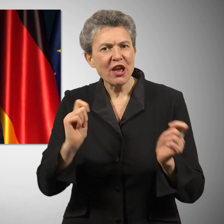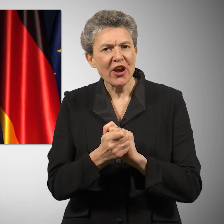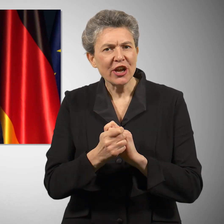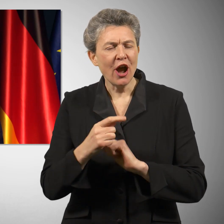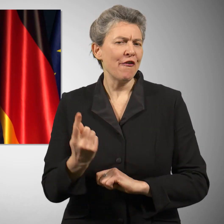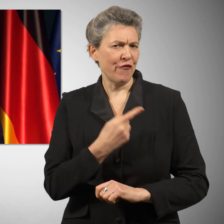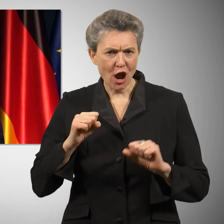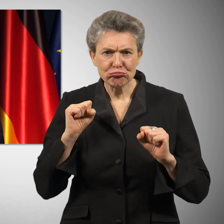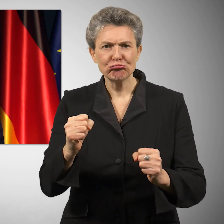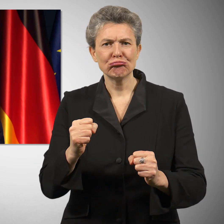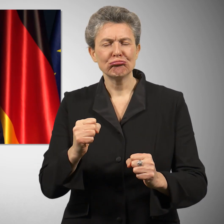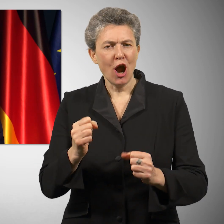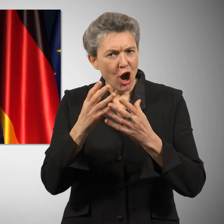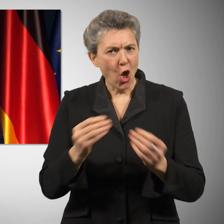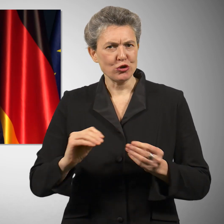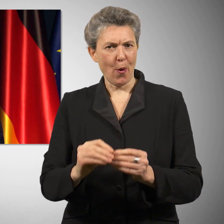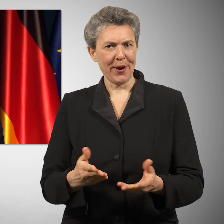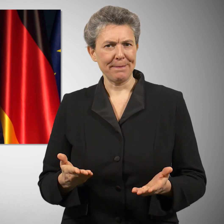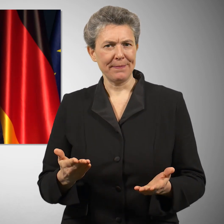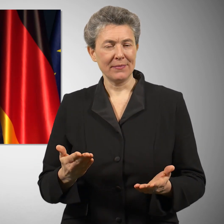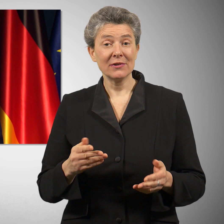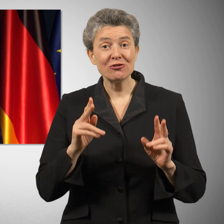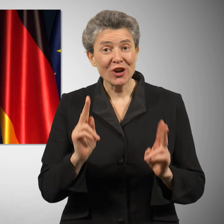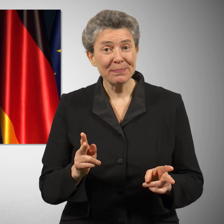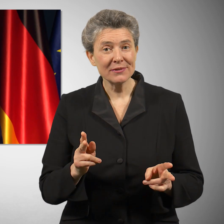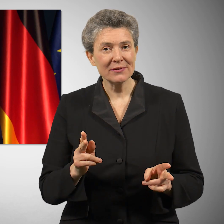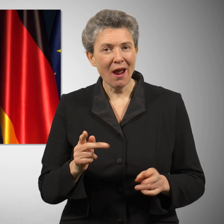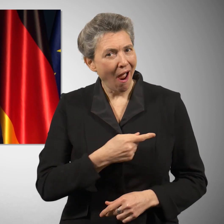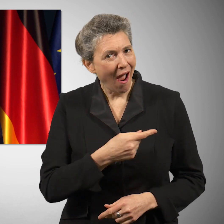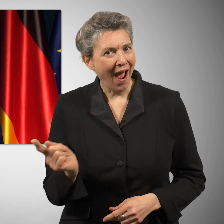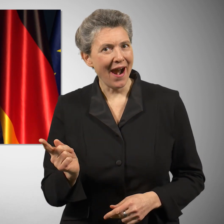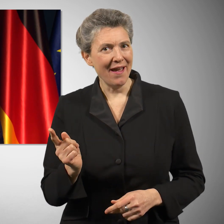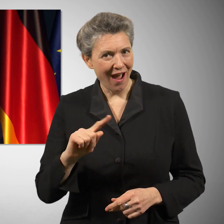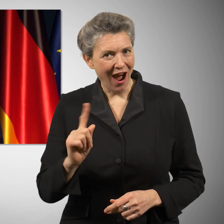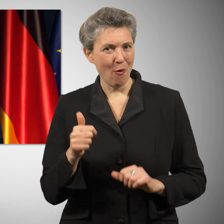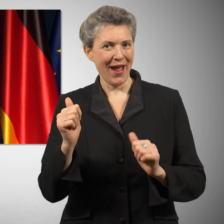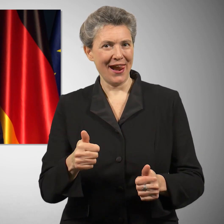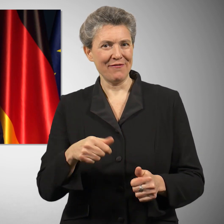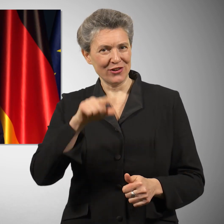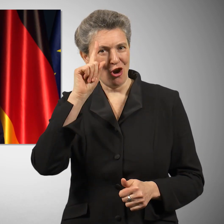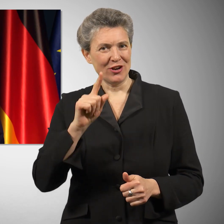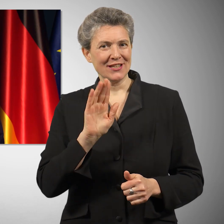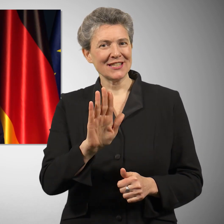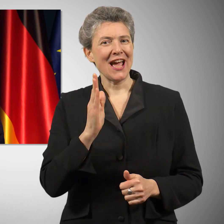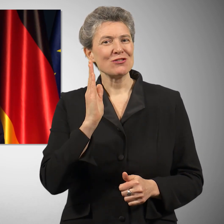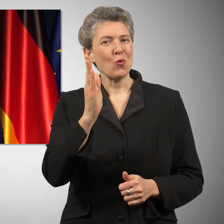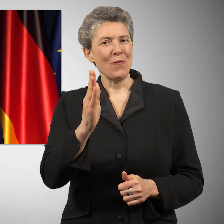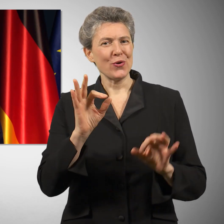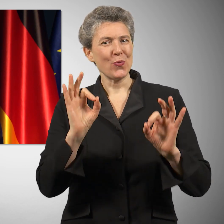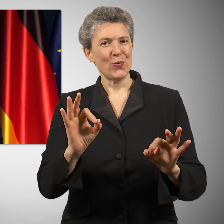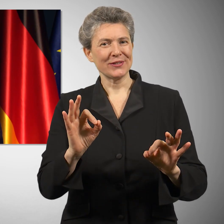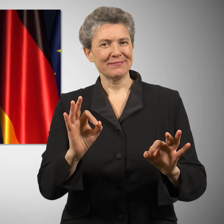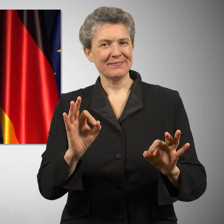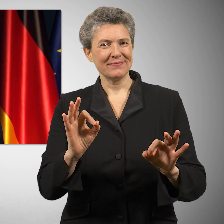die Problemlöser, wenn es um den Klimaschutz und um die Energiewende geht. Und das stimmt. Auch Sie sorgen mit Ihrer